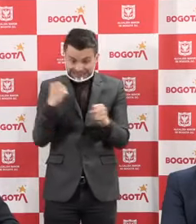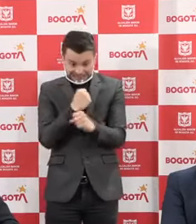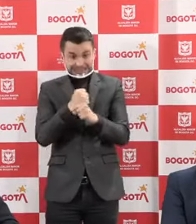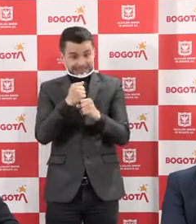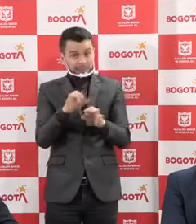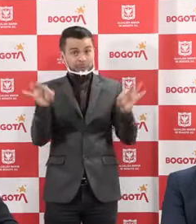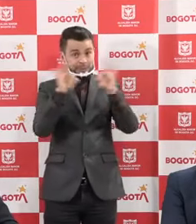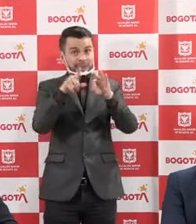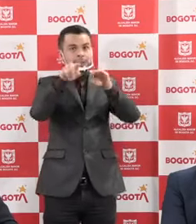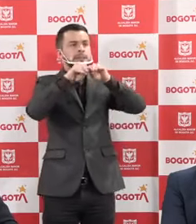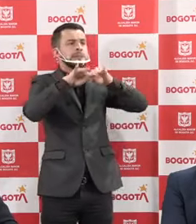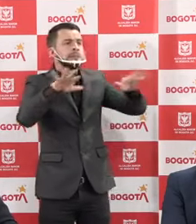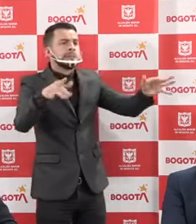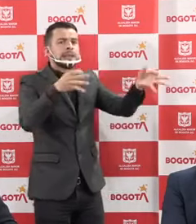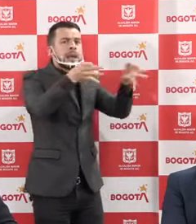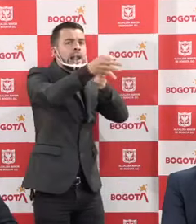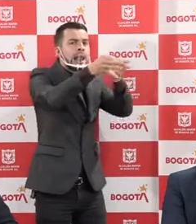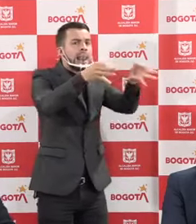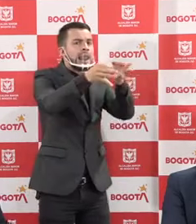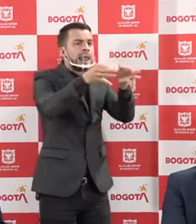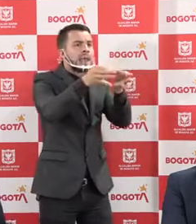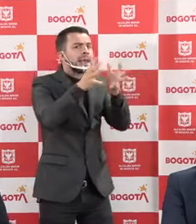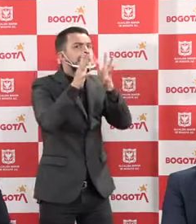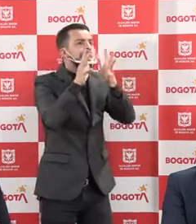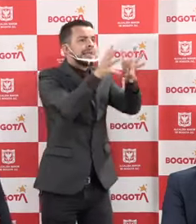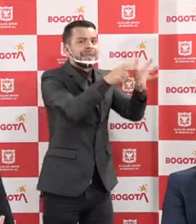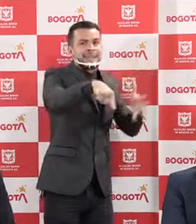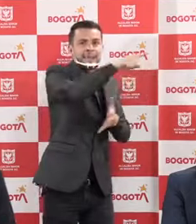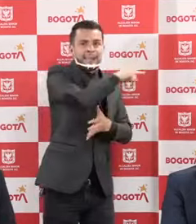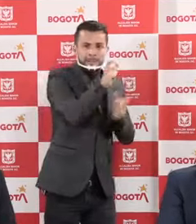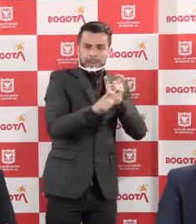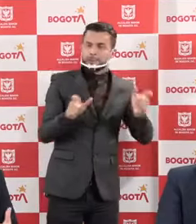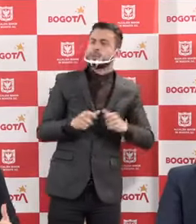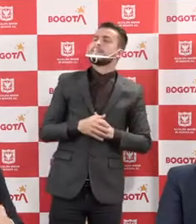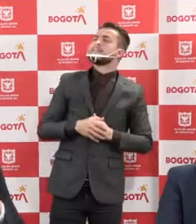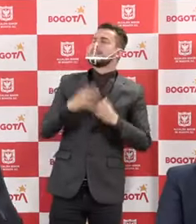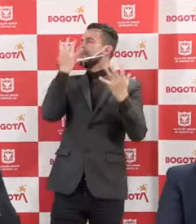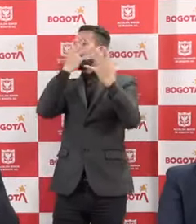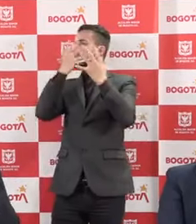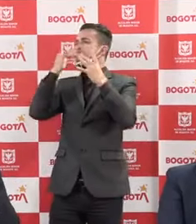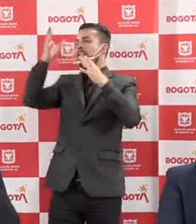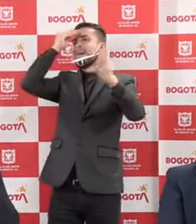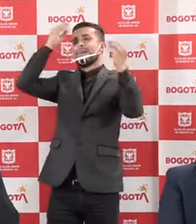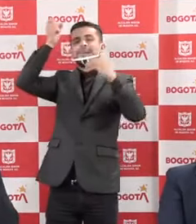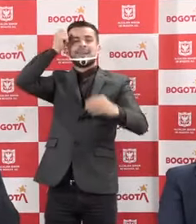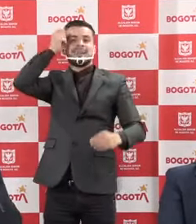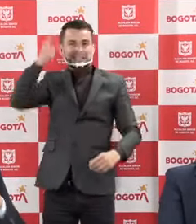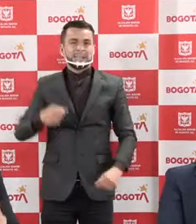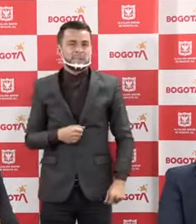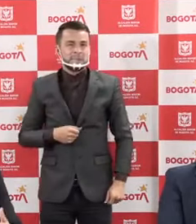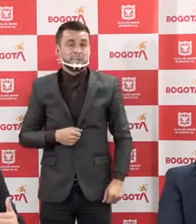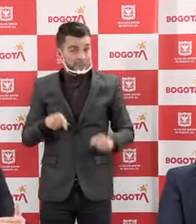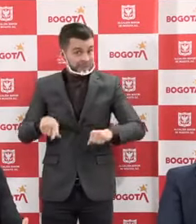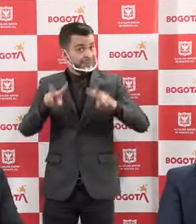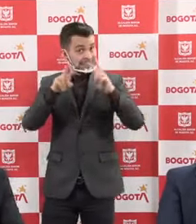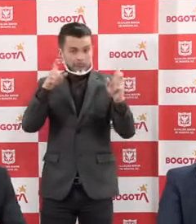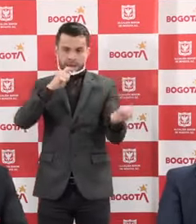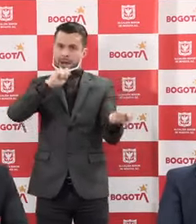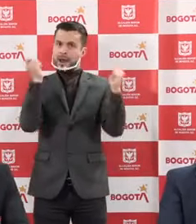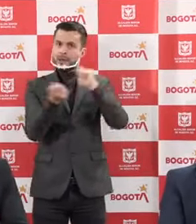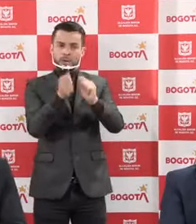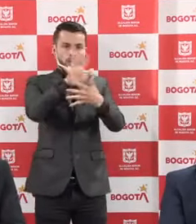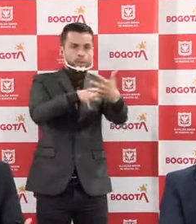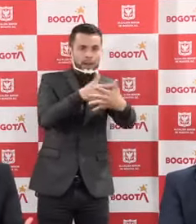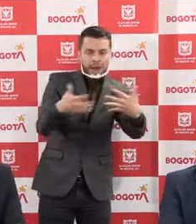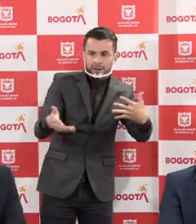de explicar esta nueva realidad esto representa un cambio muy profundo al funcionamiento de bogotá en cuanto a horarios en cuanto a turnos